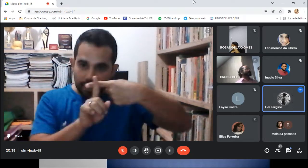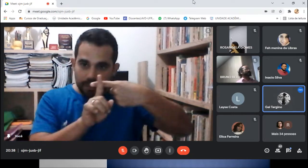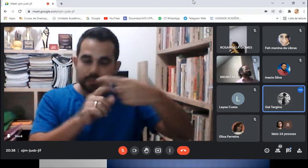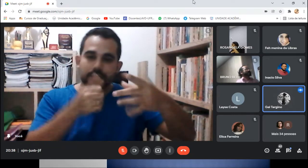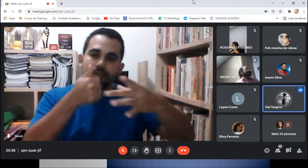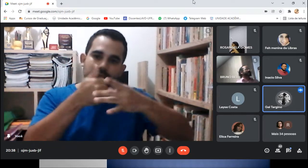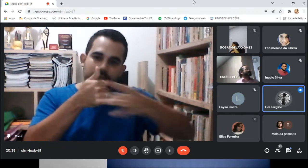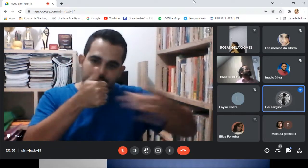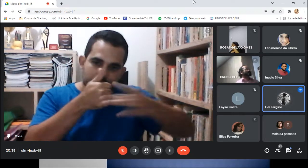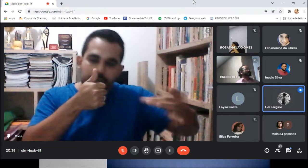de